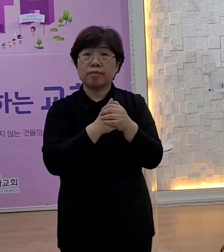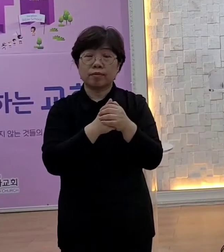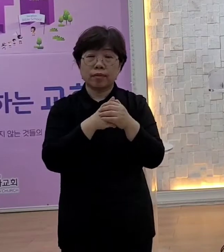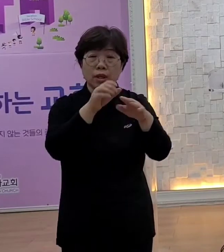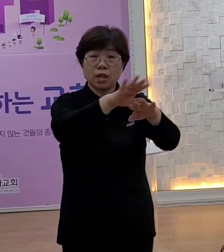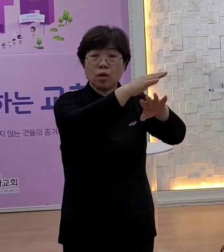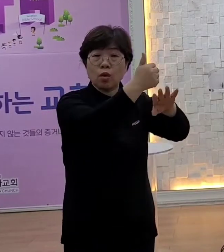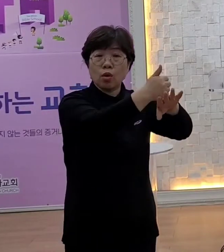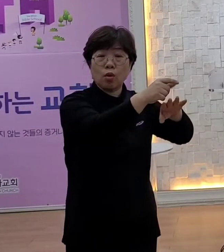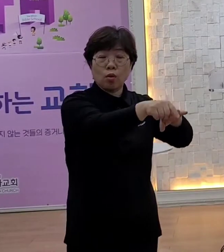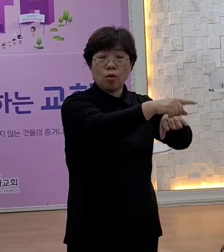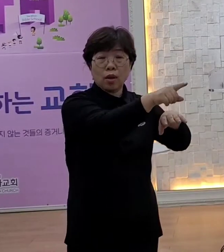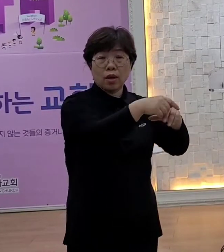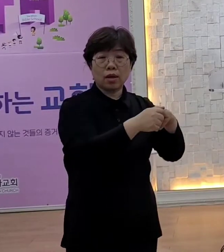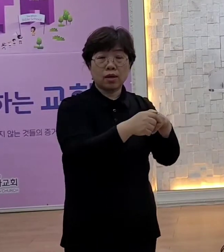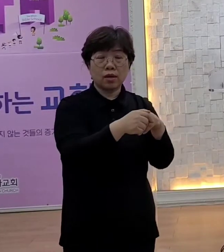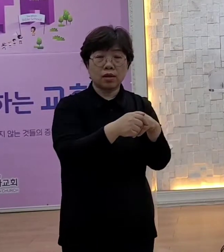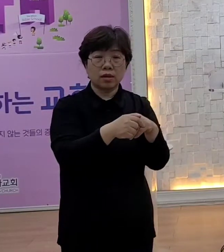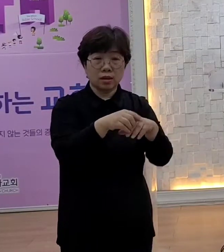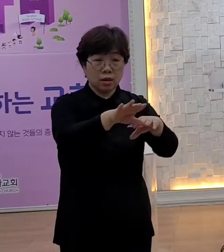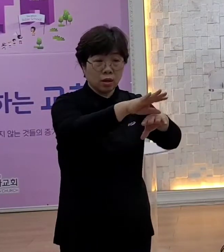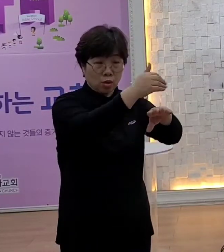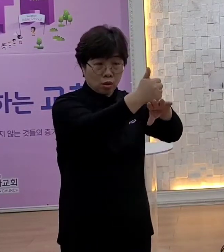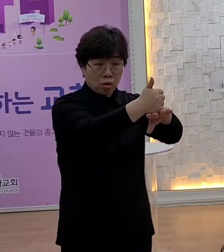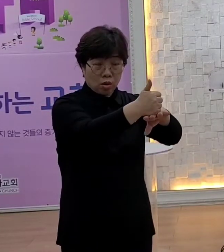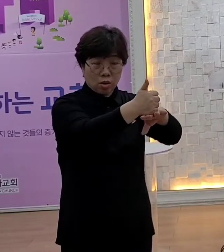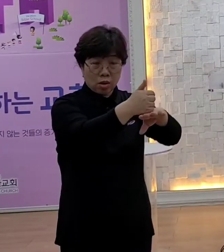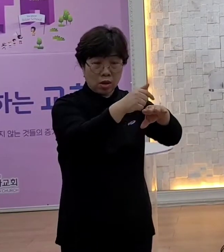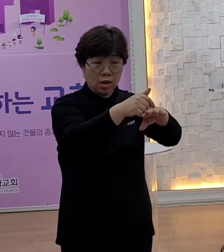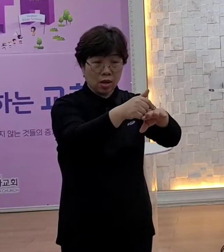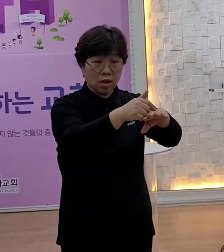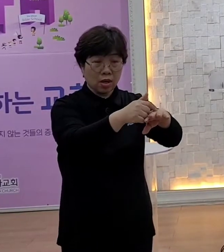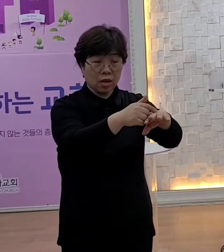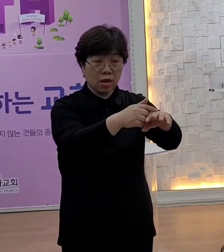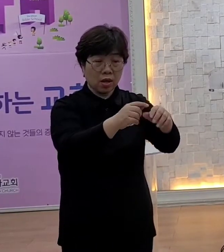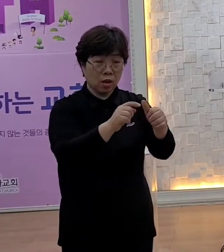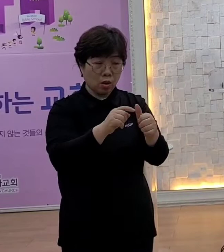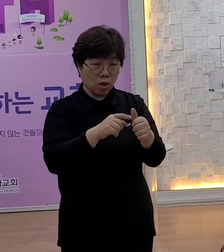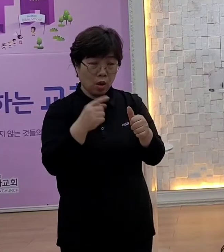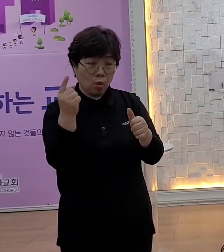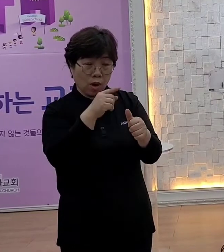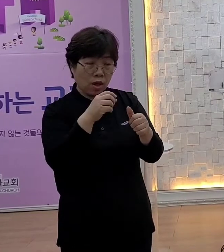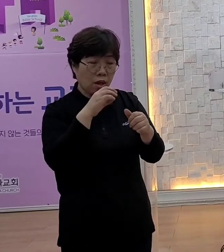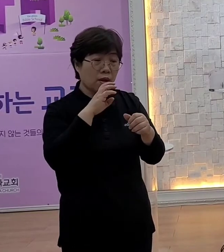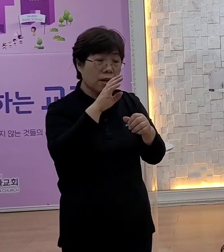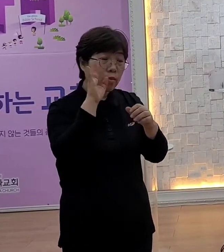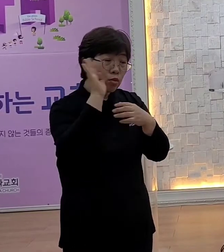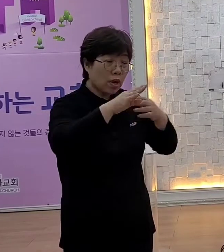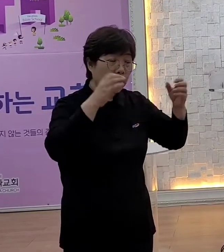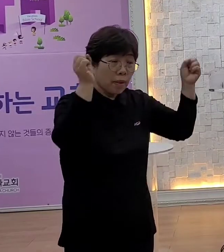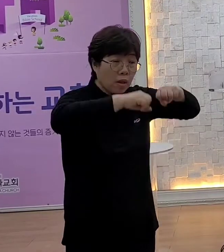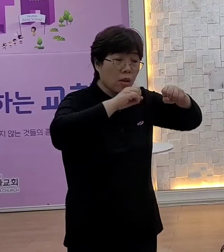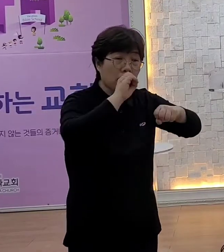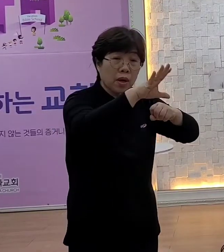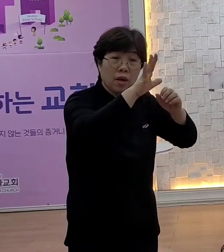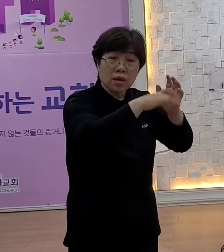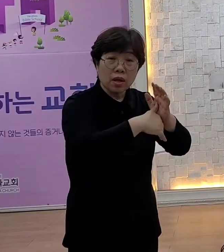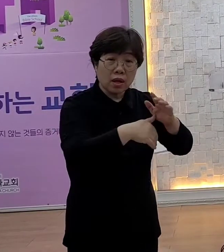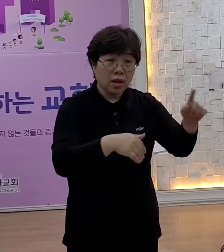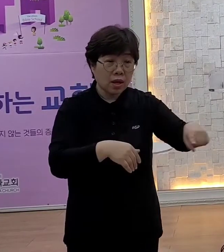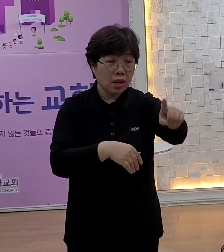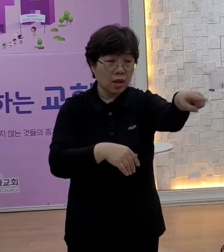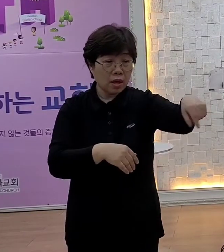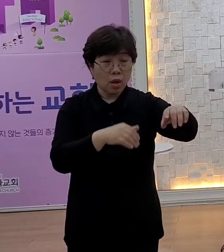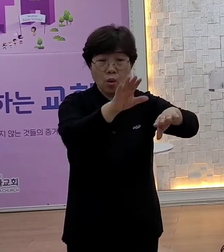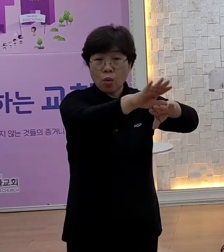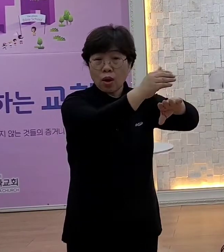지금 요나가 니느웨 성에 와가지고 40일 뒤에 너 망한다 라고 말했을 때 이 왕이 그 말씀을